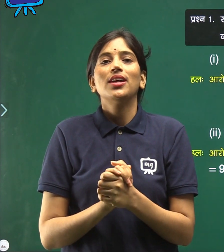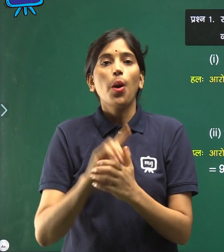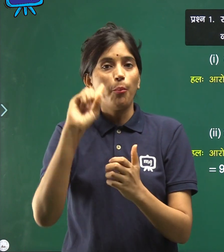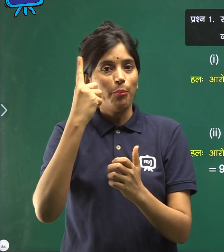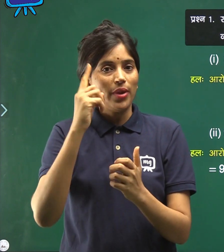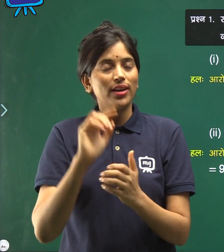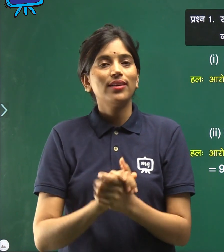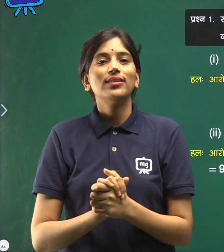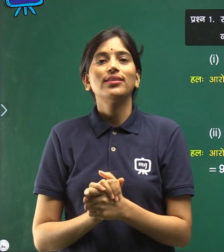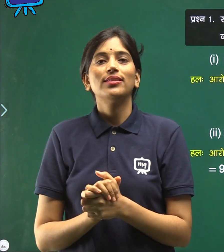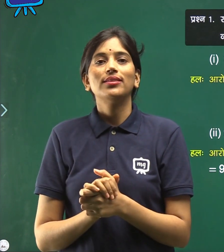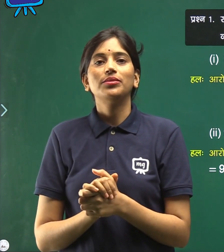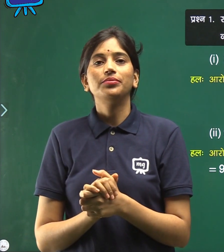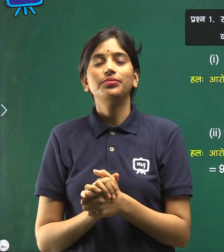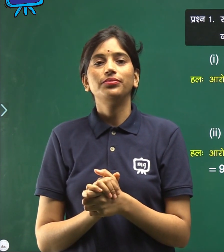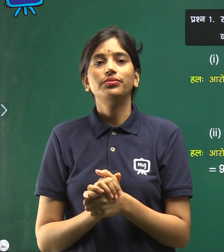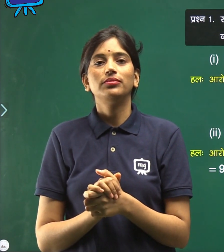पहला है,